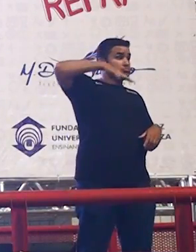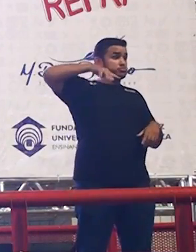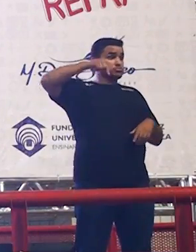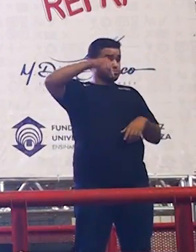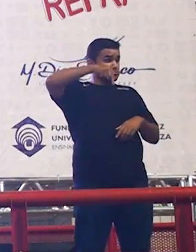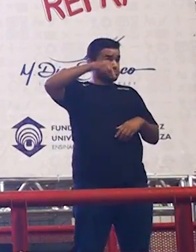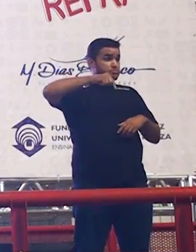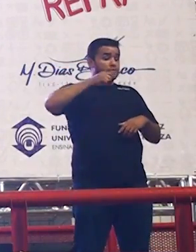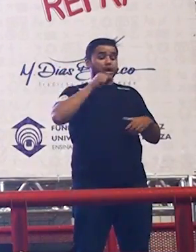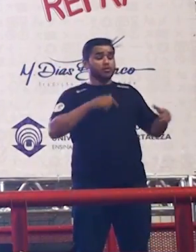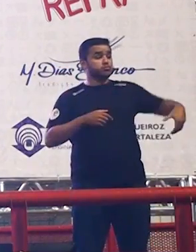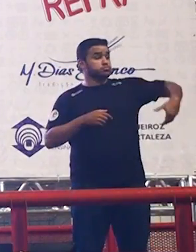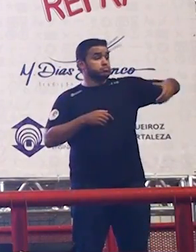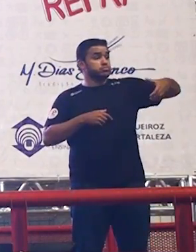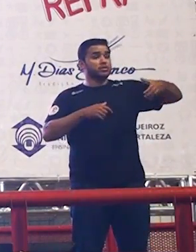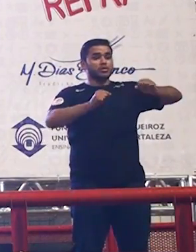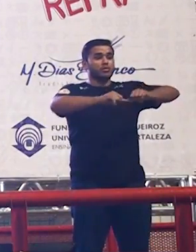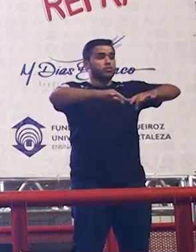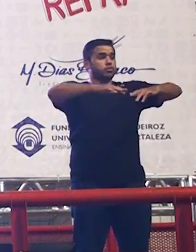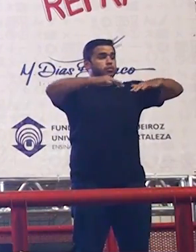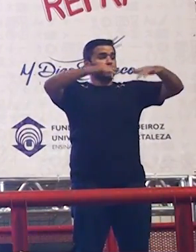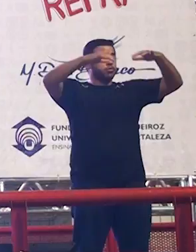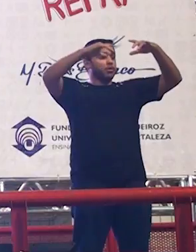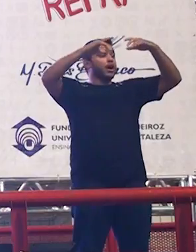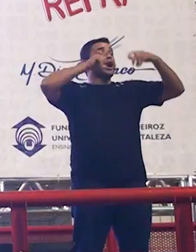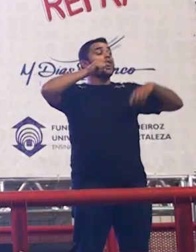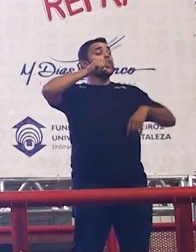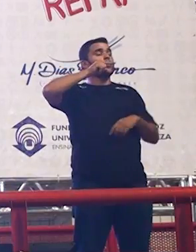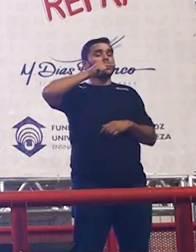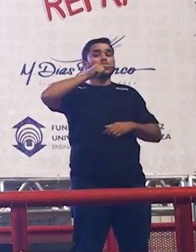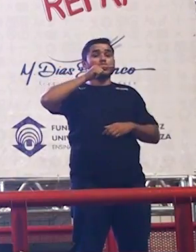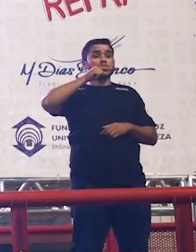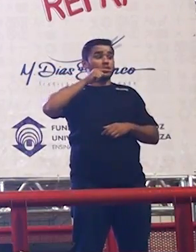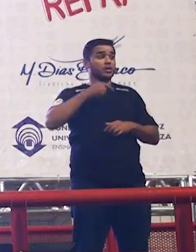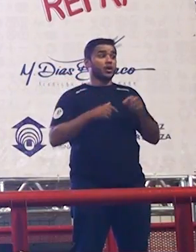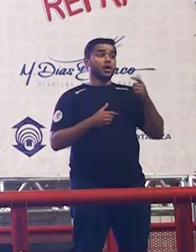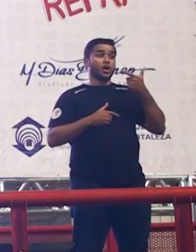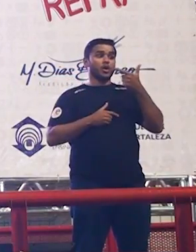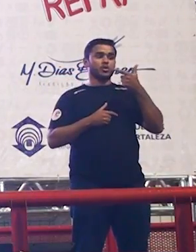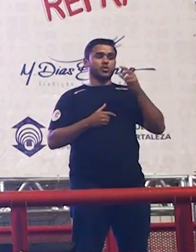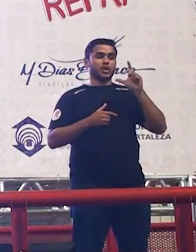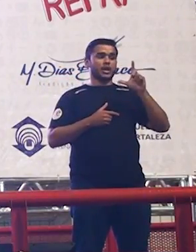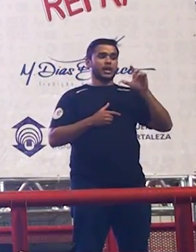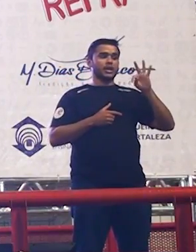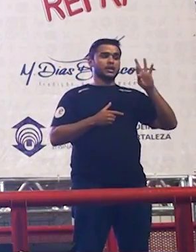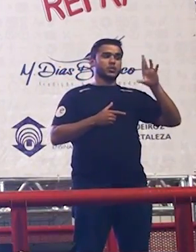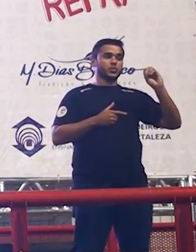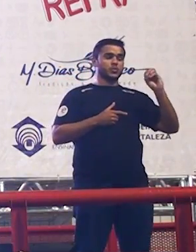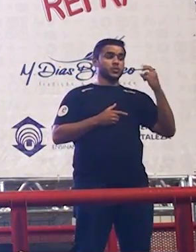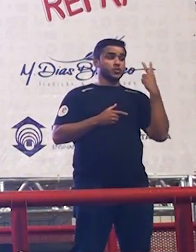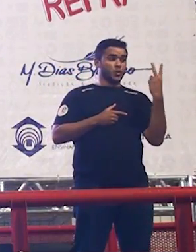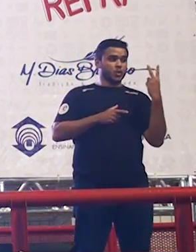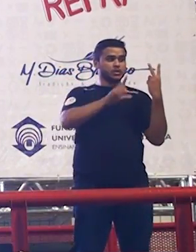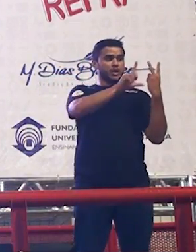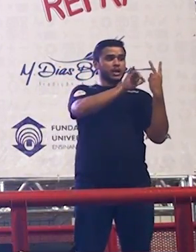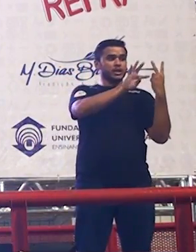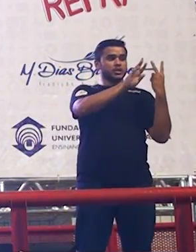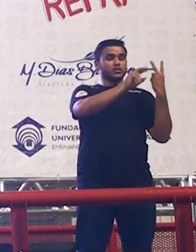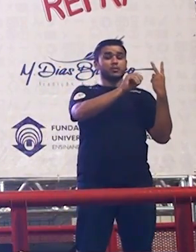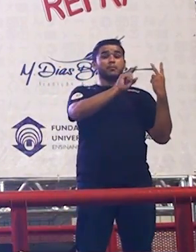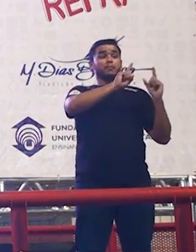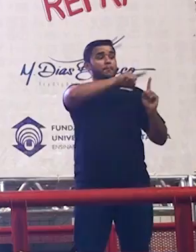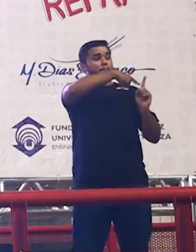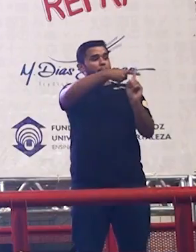200 ml estão no ginásio. Qual é o limite dele? 2 litros. Mas quanto eu tenho de água nesse momento